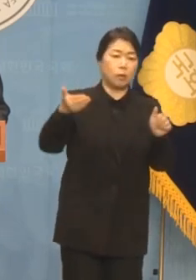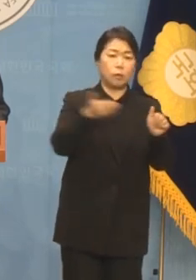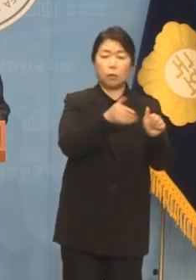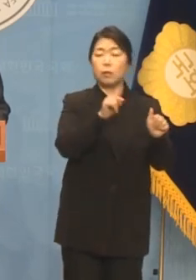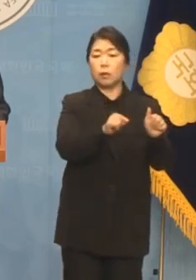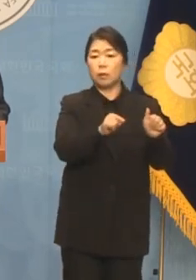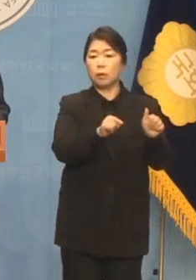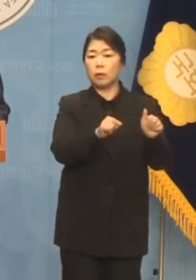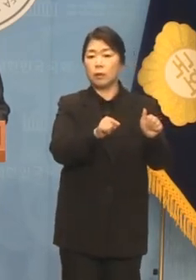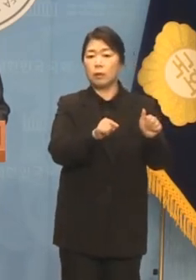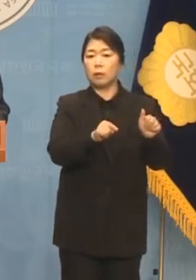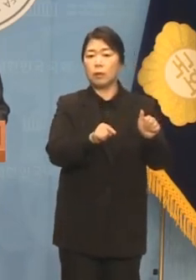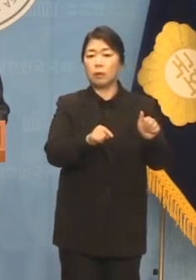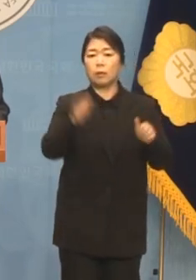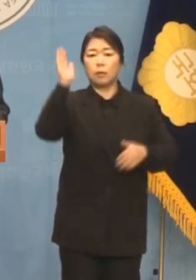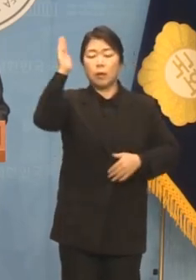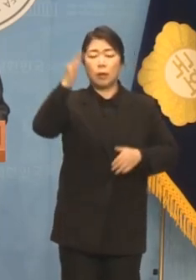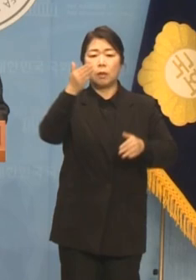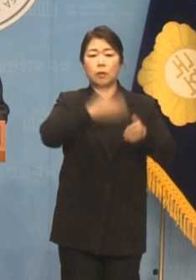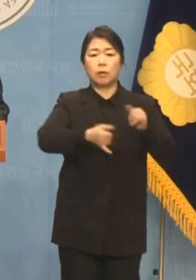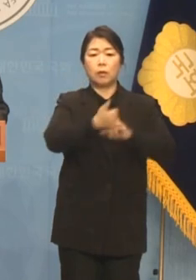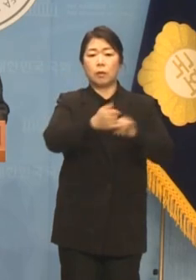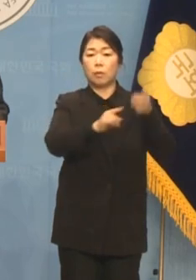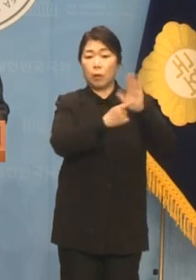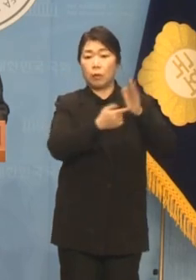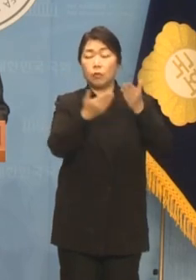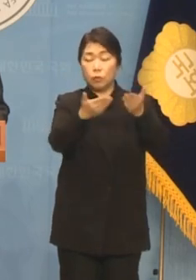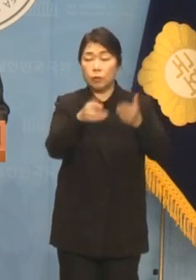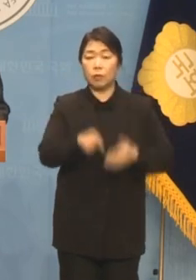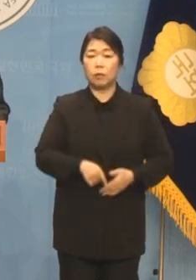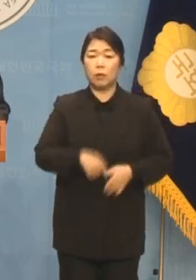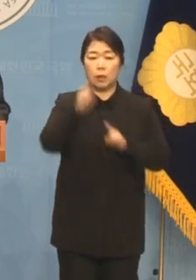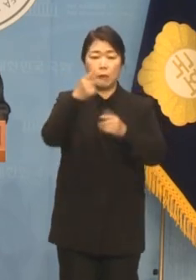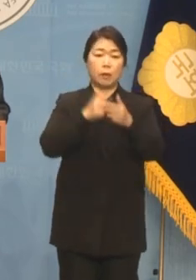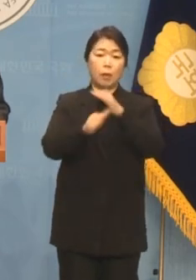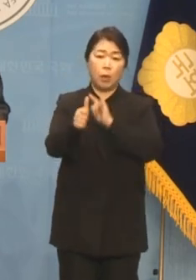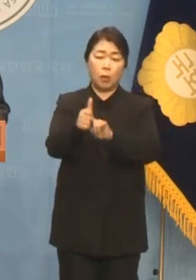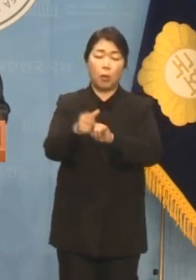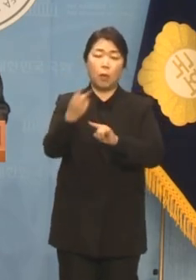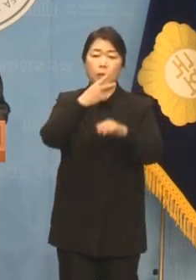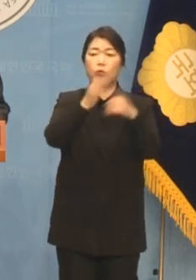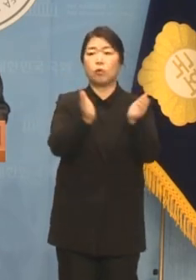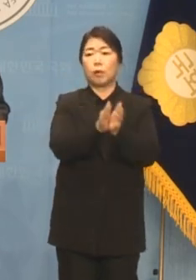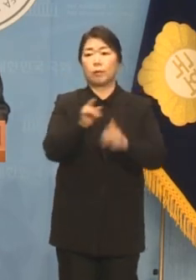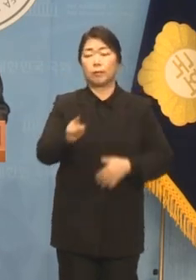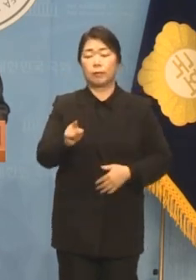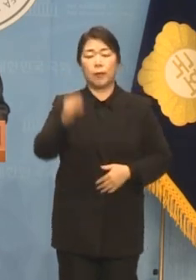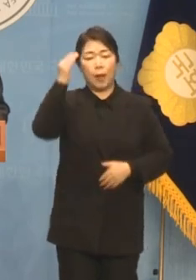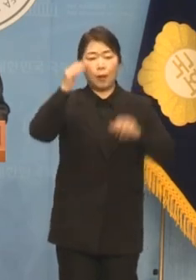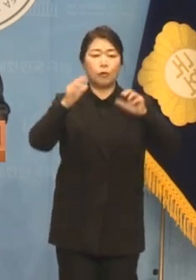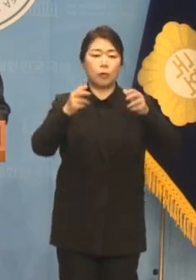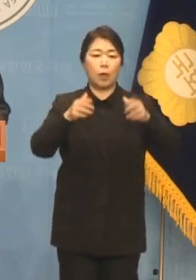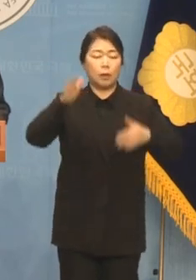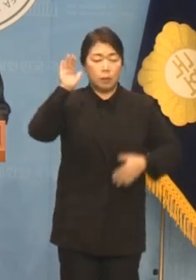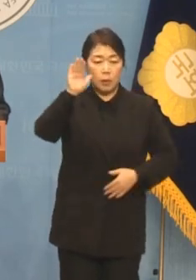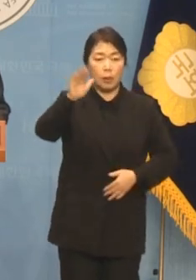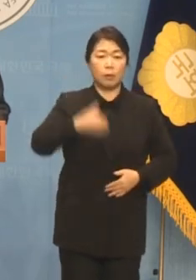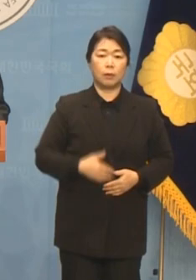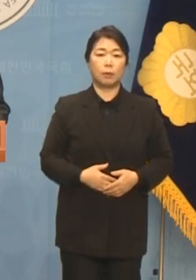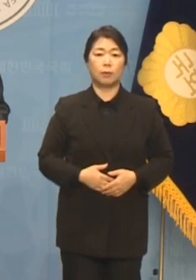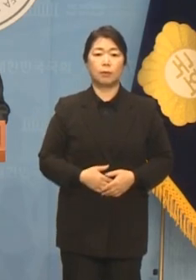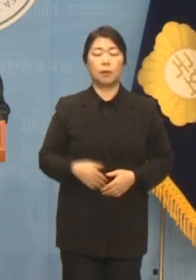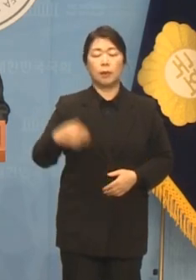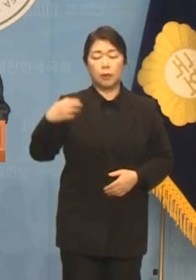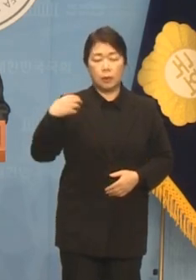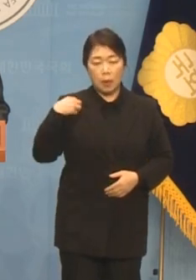대처하라는 포퓰리즘 정책을 난발하는 이재명 대표와 민주당은 대한민국의 미래를